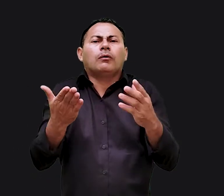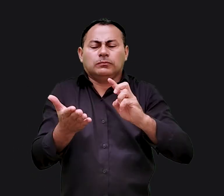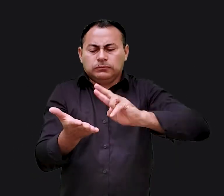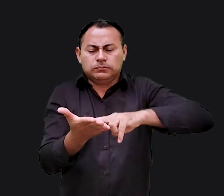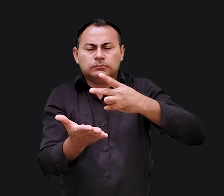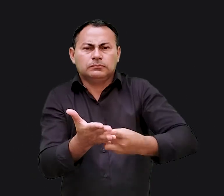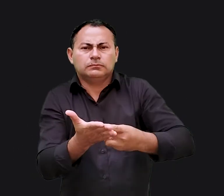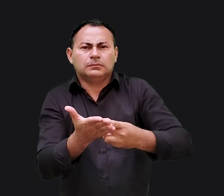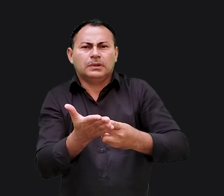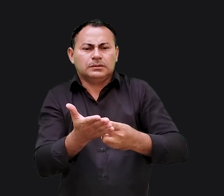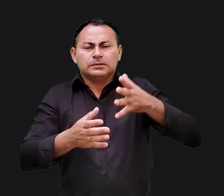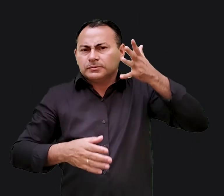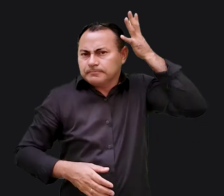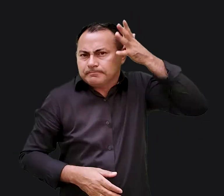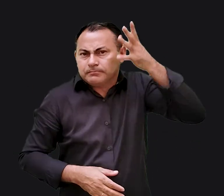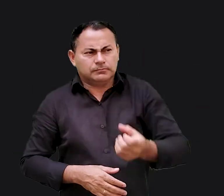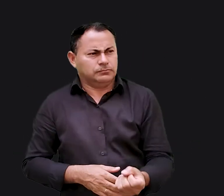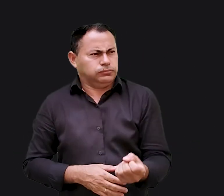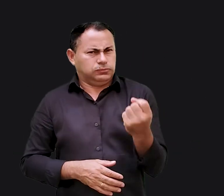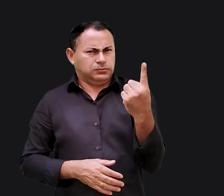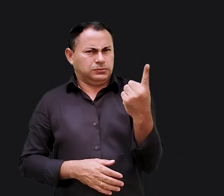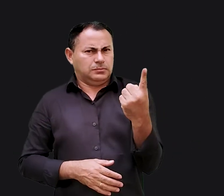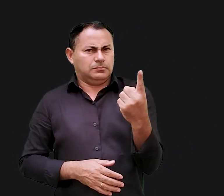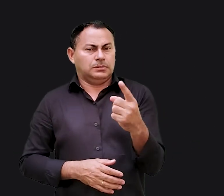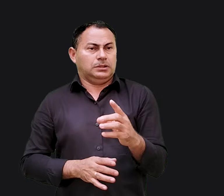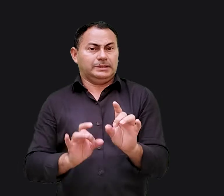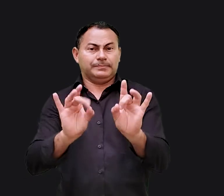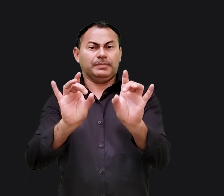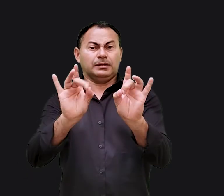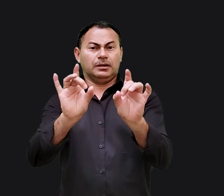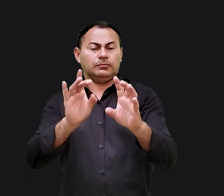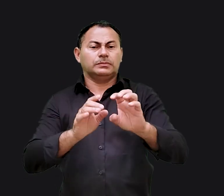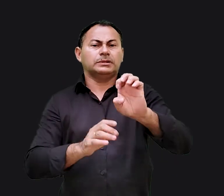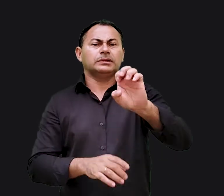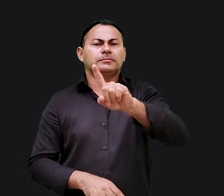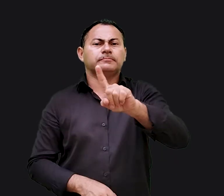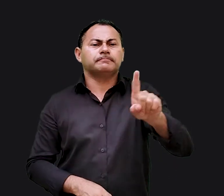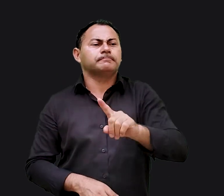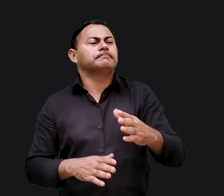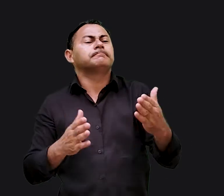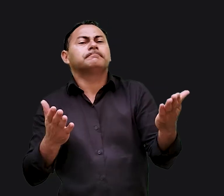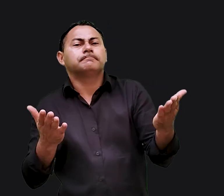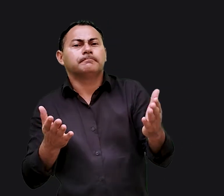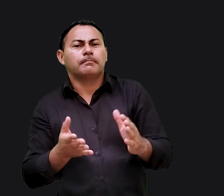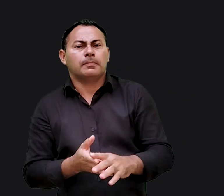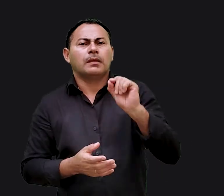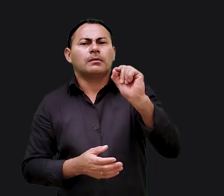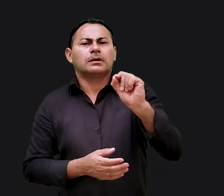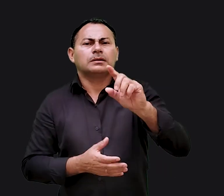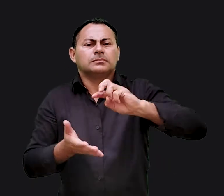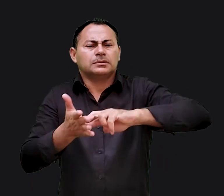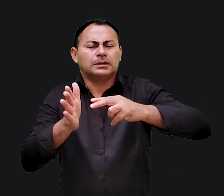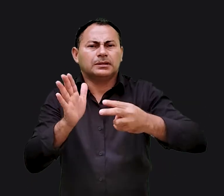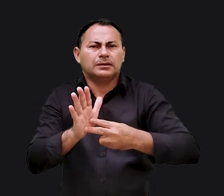é a interpretação desse sermão estranho e extraordinário de Ezequiel, hein? O que será